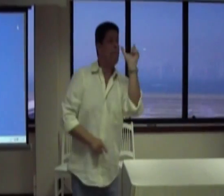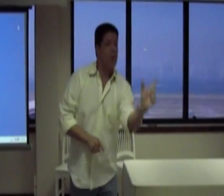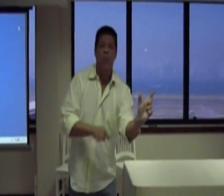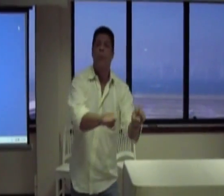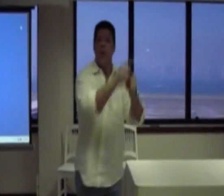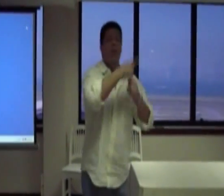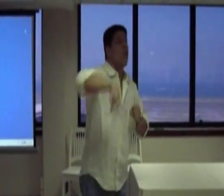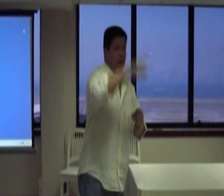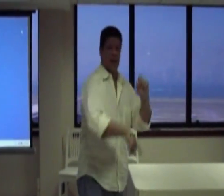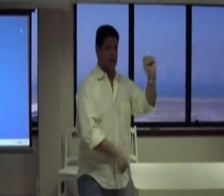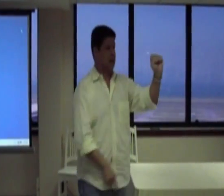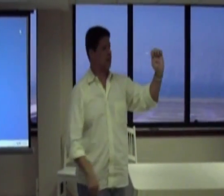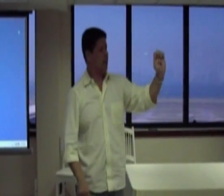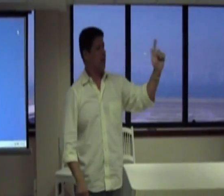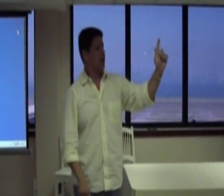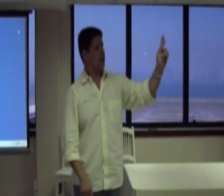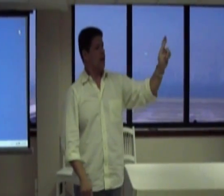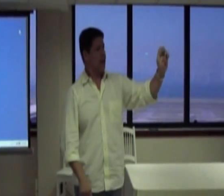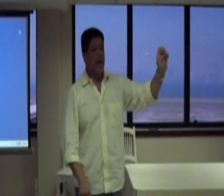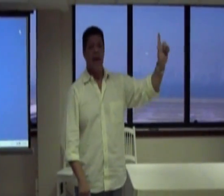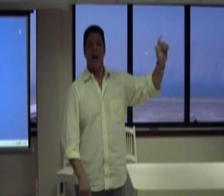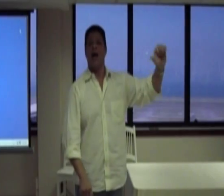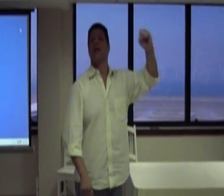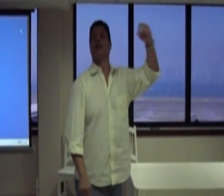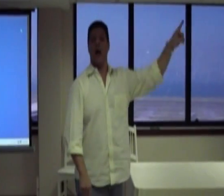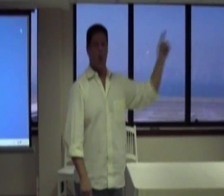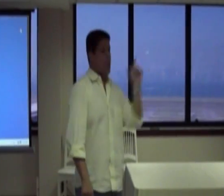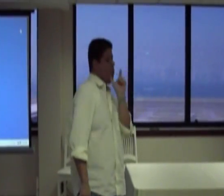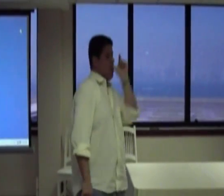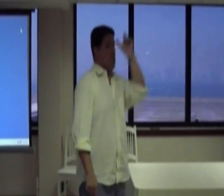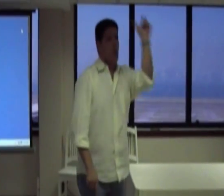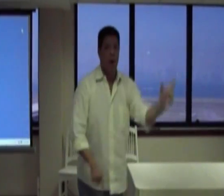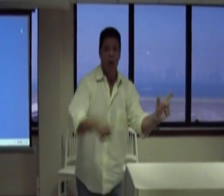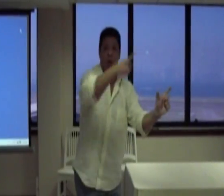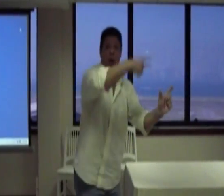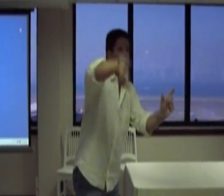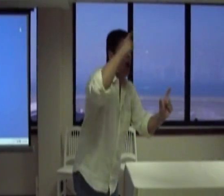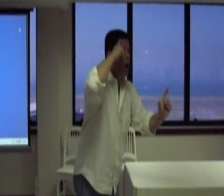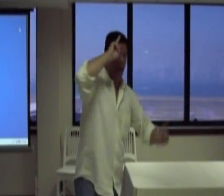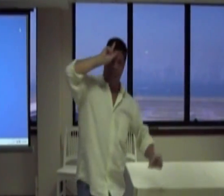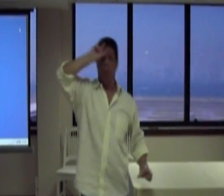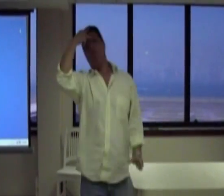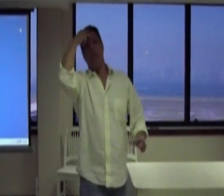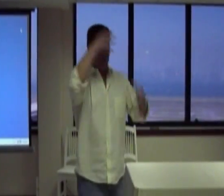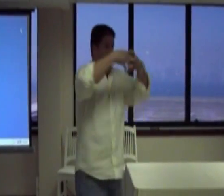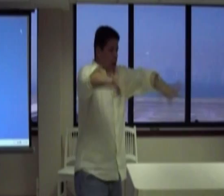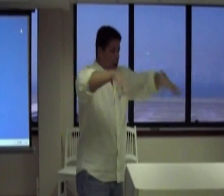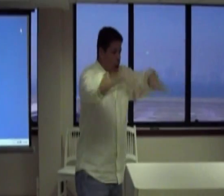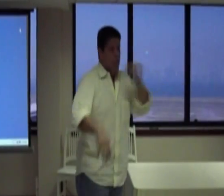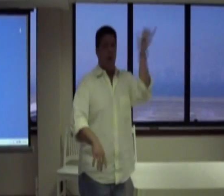polêmica, manipulando as pessoas que estavam lá, falando que nós somos segregacionistas, afirmando que havia